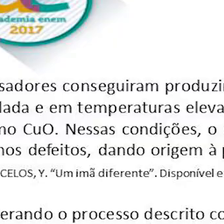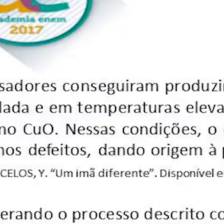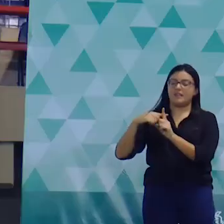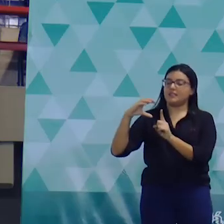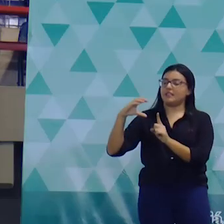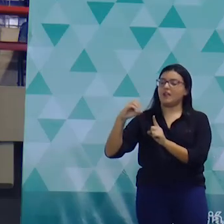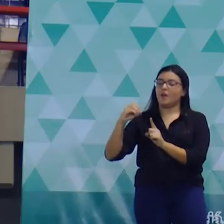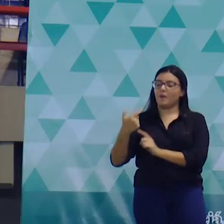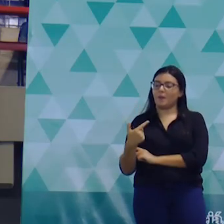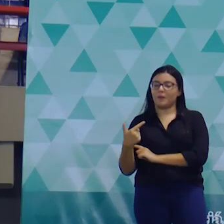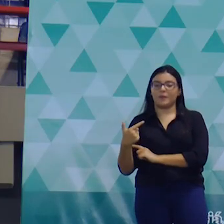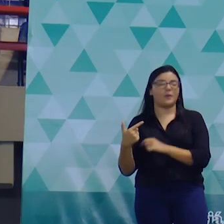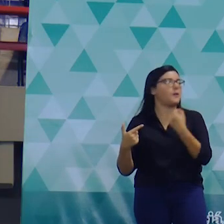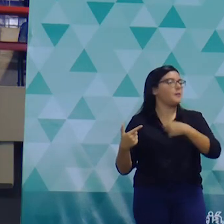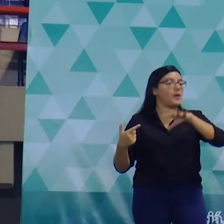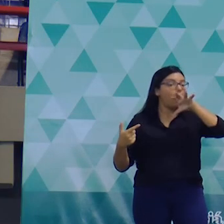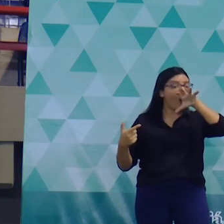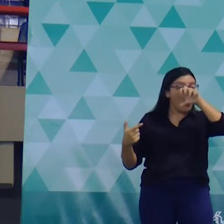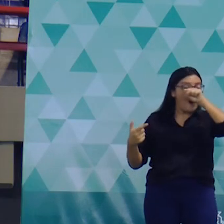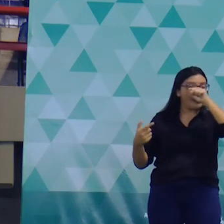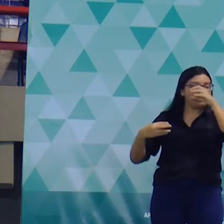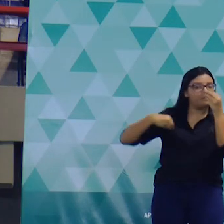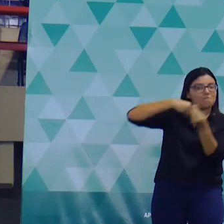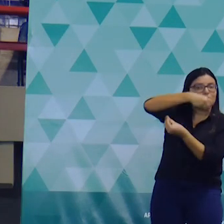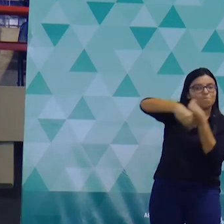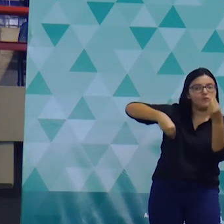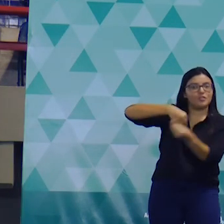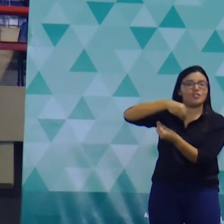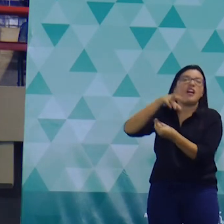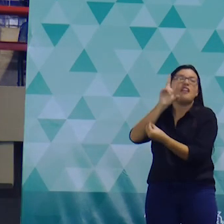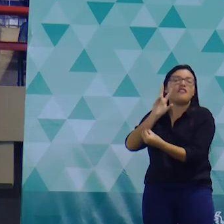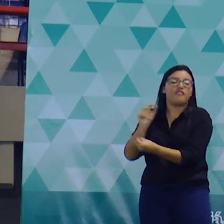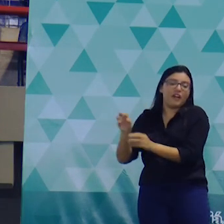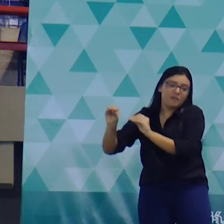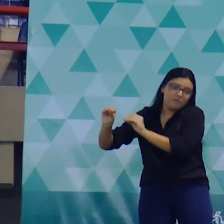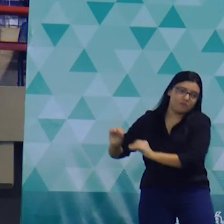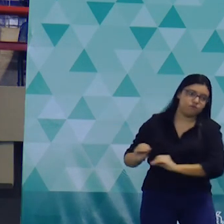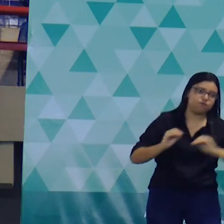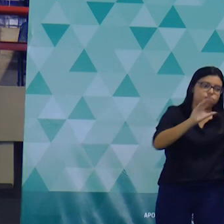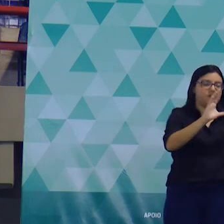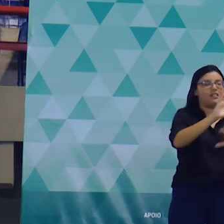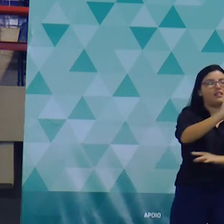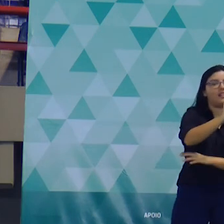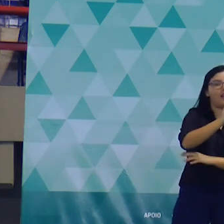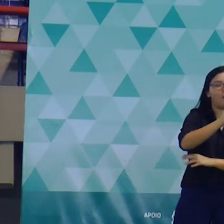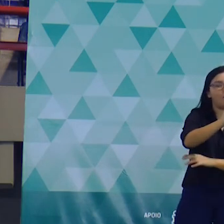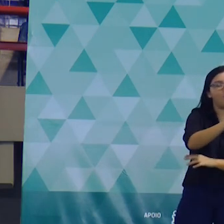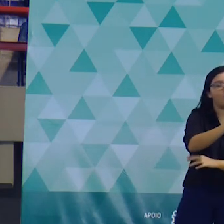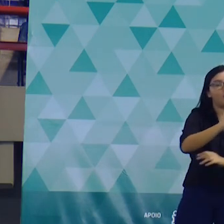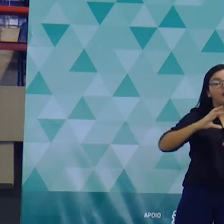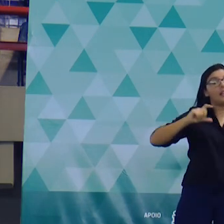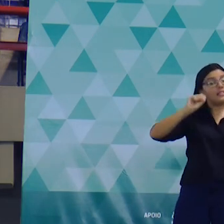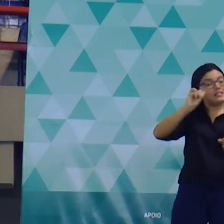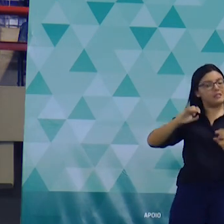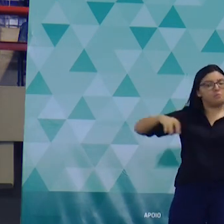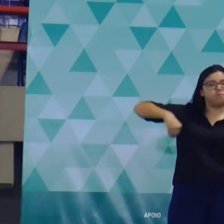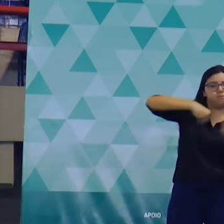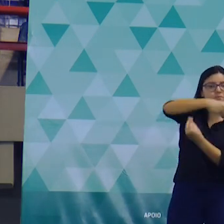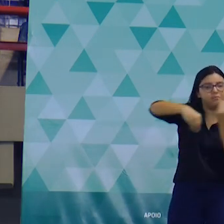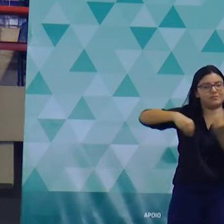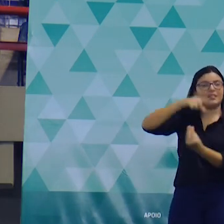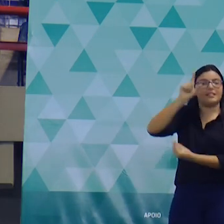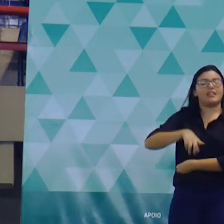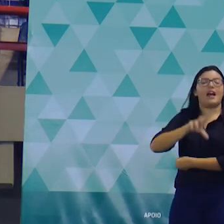porque esse oxigênio que estava junto do cobre, ele vai ficar junto do carbono. E carbono com oxigênio forma gás carbônico. Aí está a